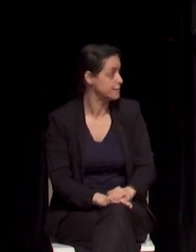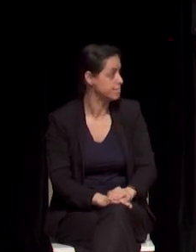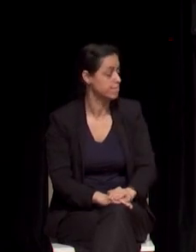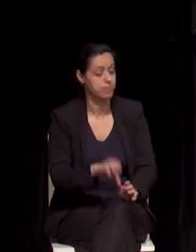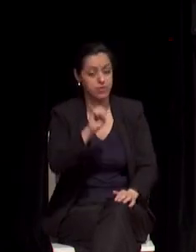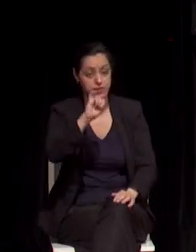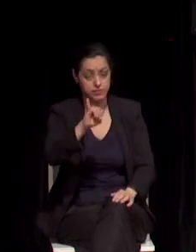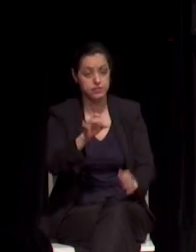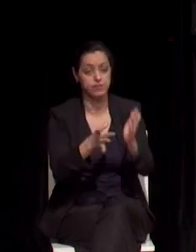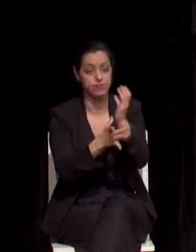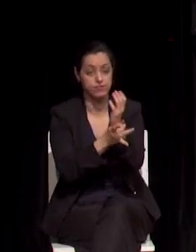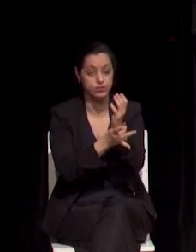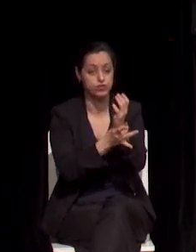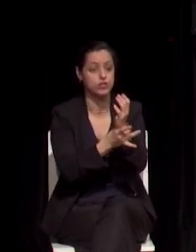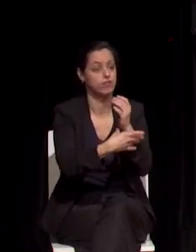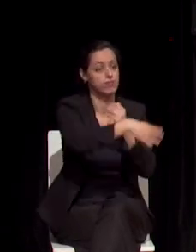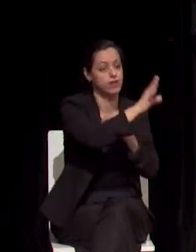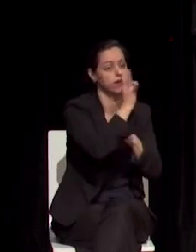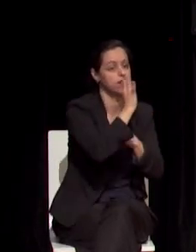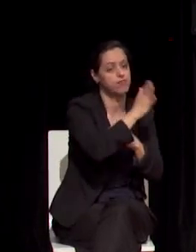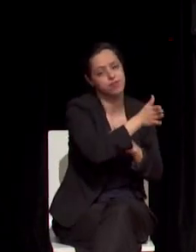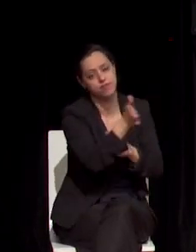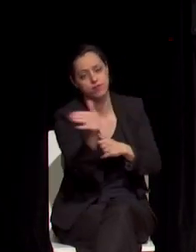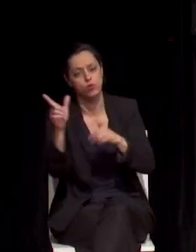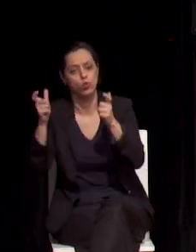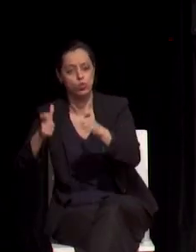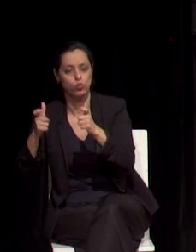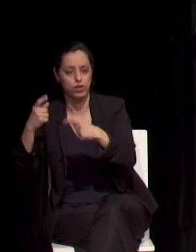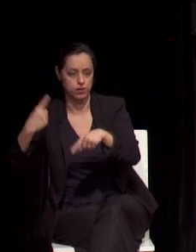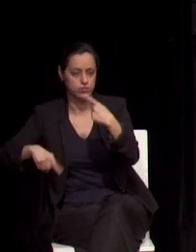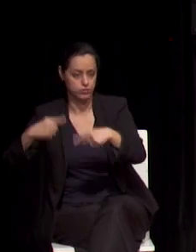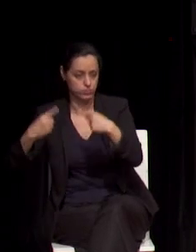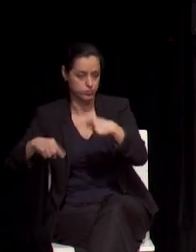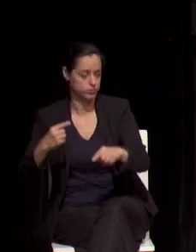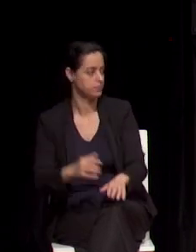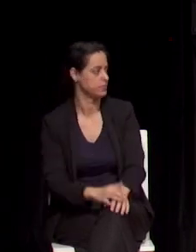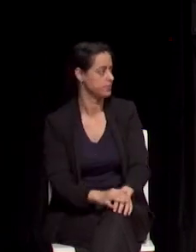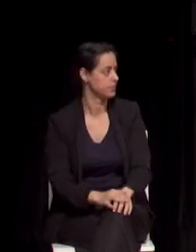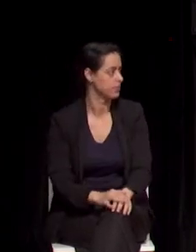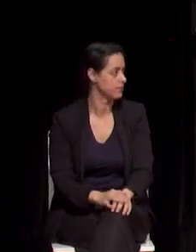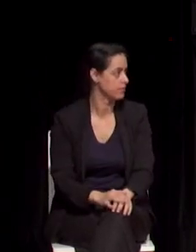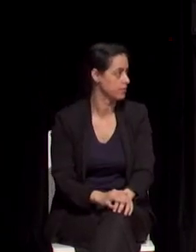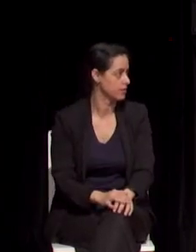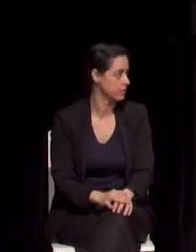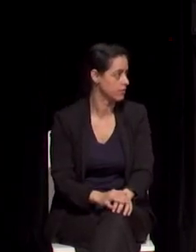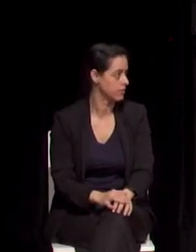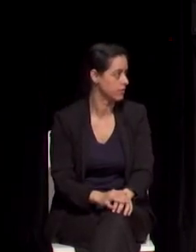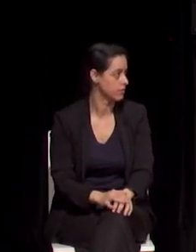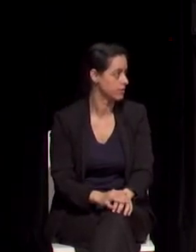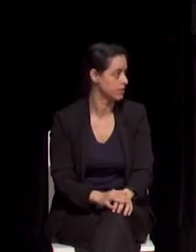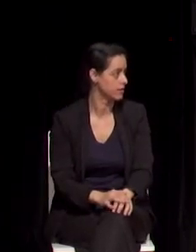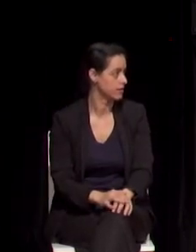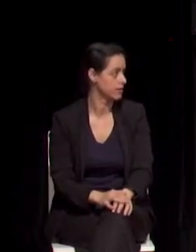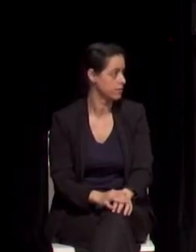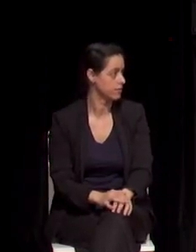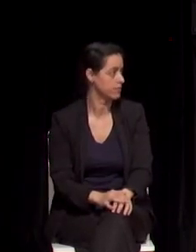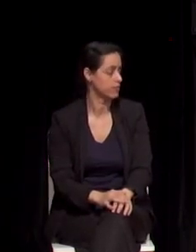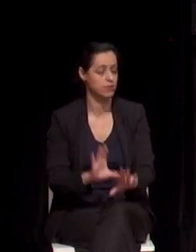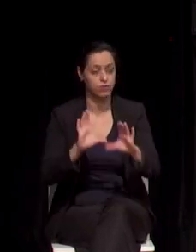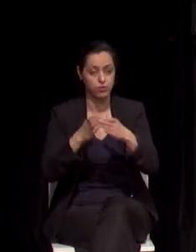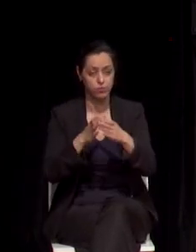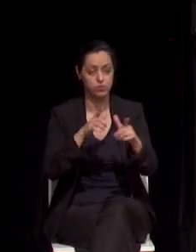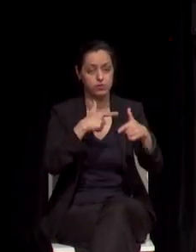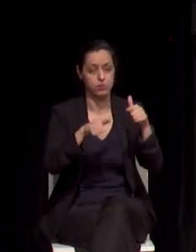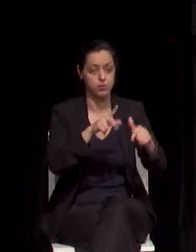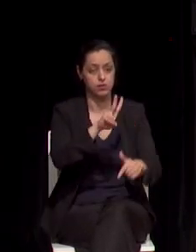a fitinha, toma o café e depois a gente se direciona para os lugares onde vão acontecer os grupos de trabalho. Sendo que o grupo de trabalho do Vitor